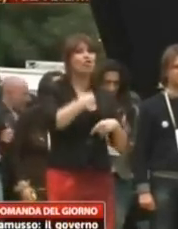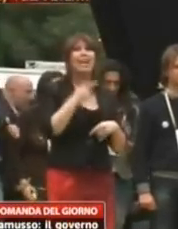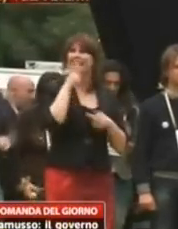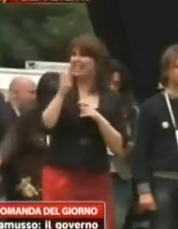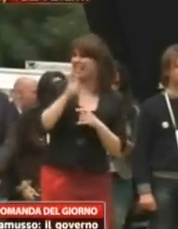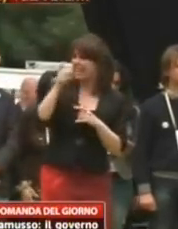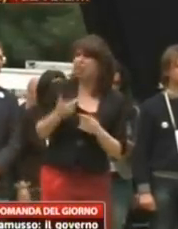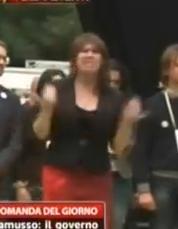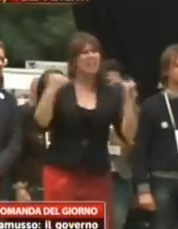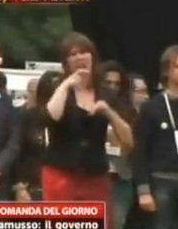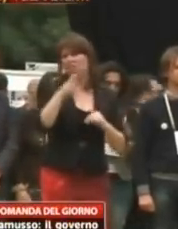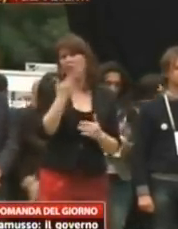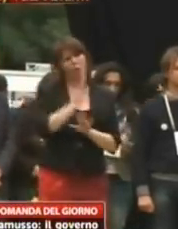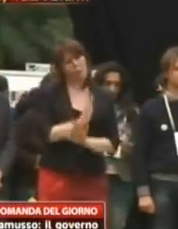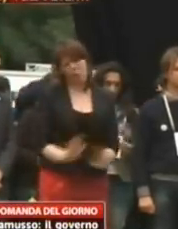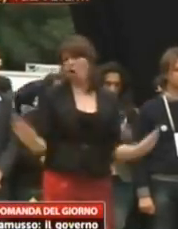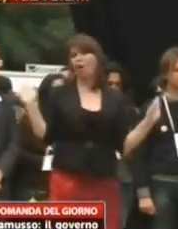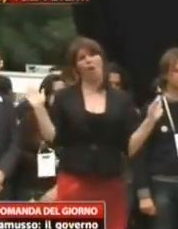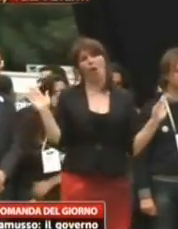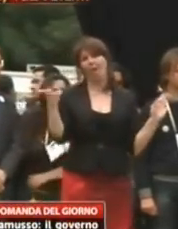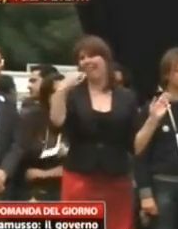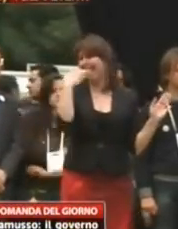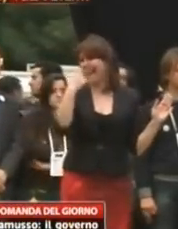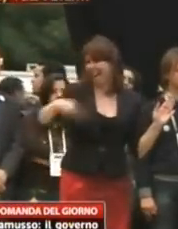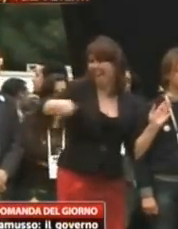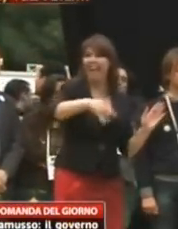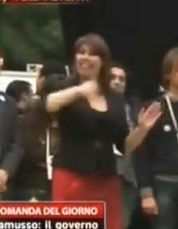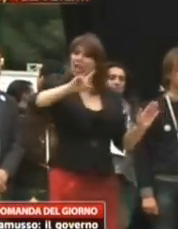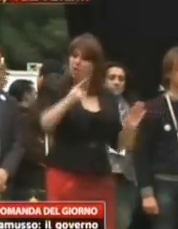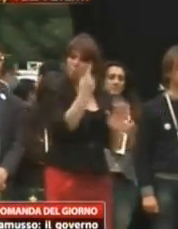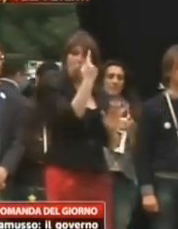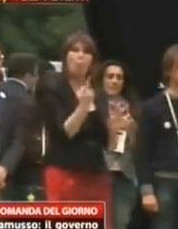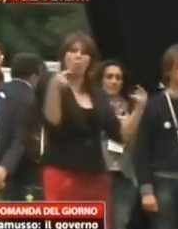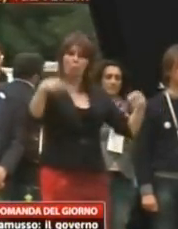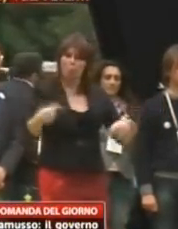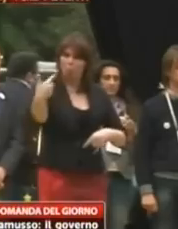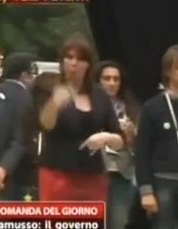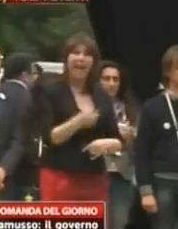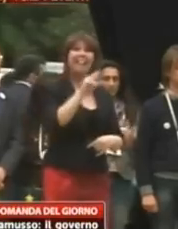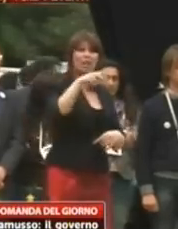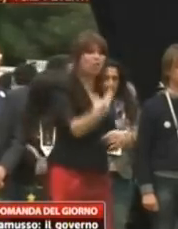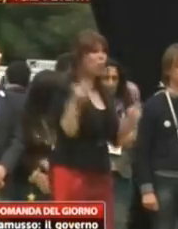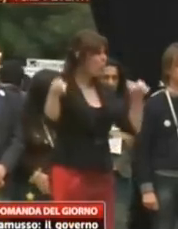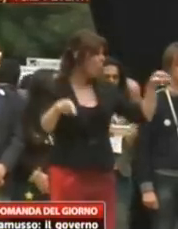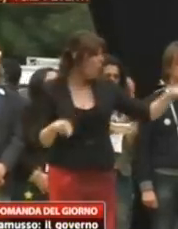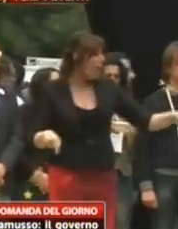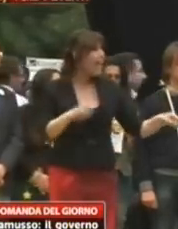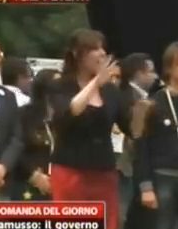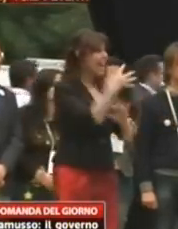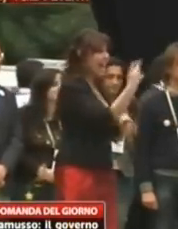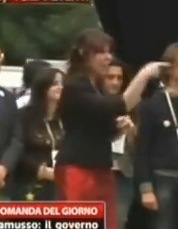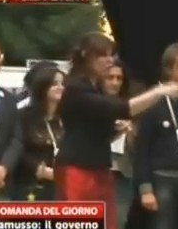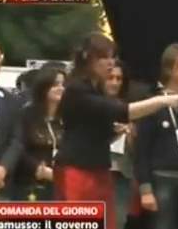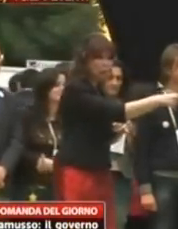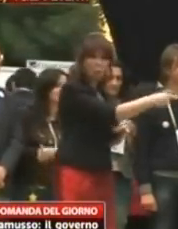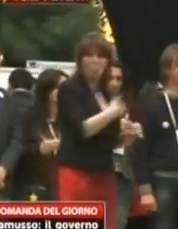grida, io stasera non voglio gridare, voglio parlarvi del TG1 che è qua, del TG2 che è lì, di Canale 5